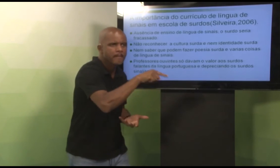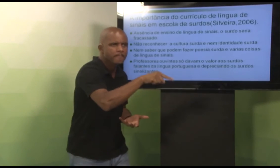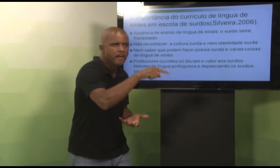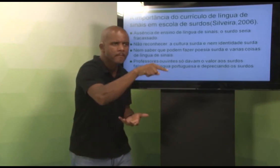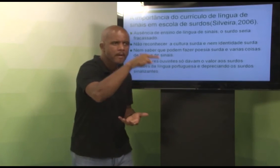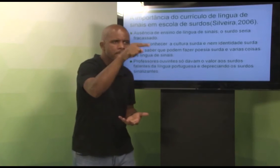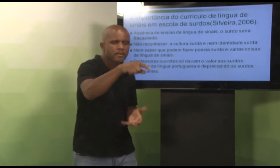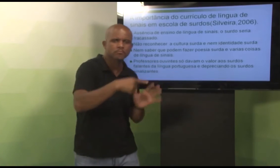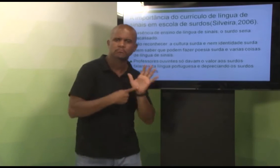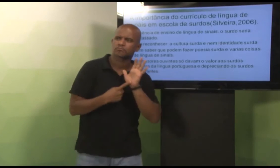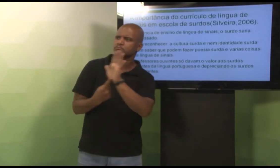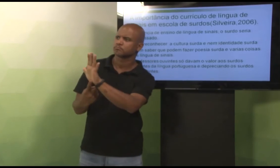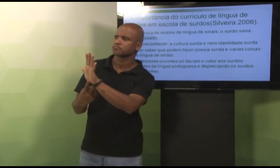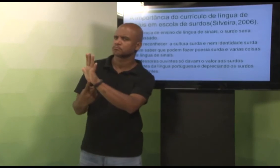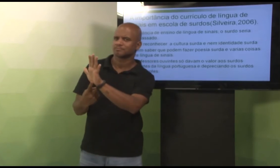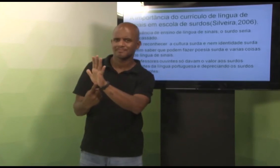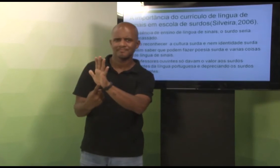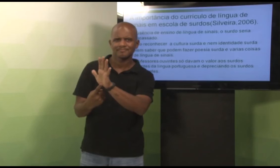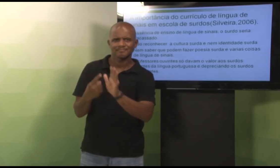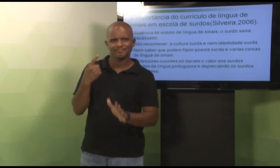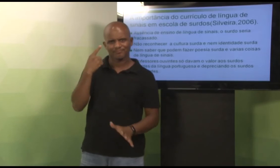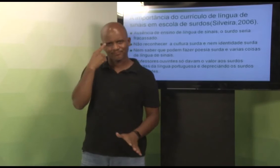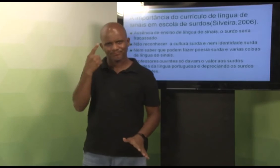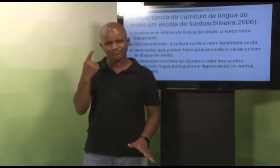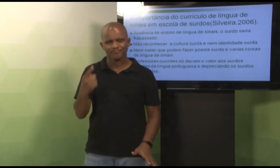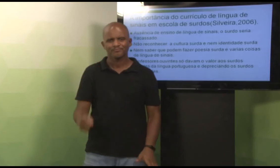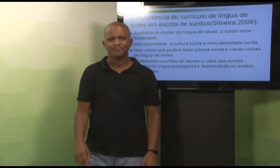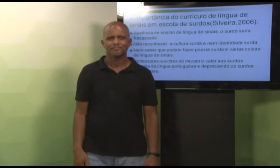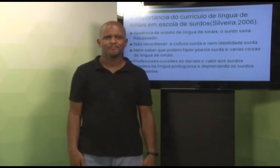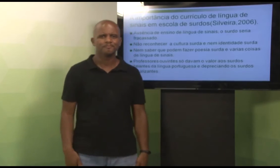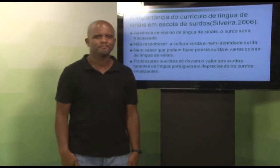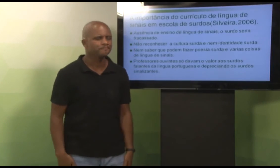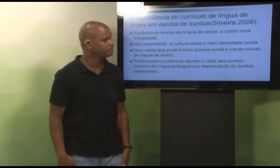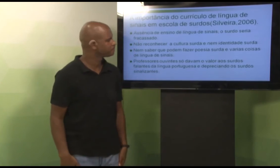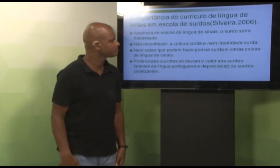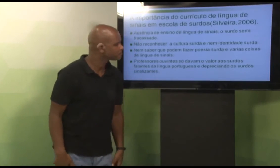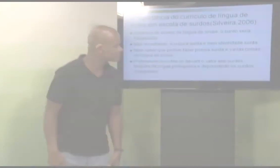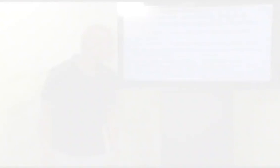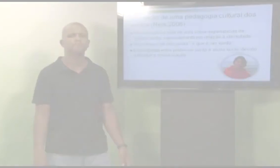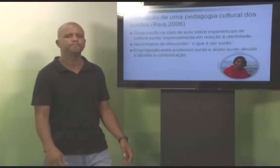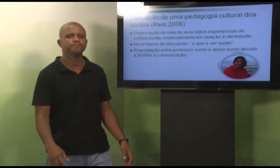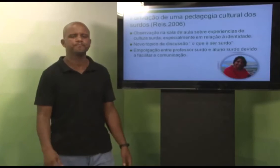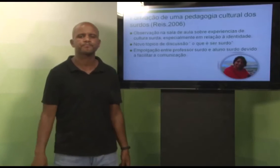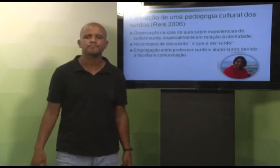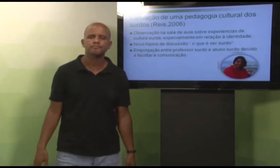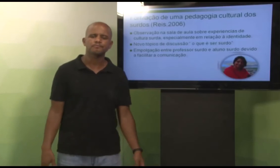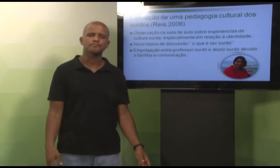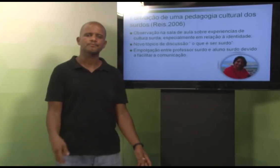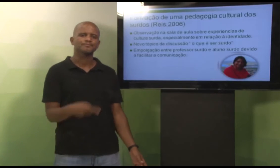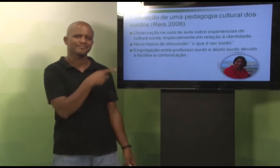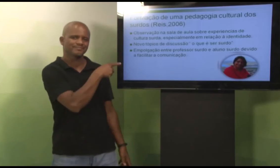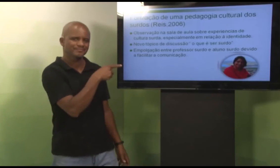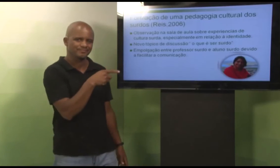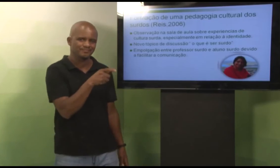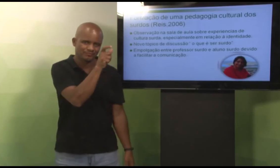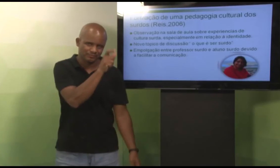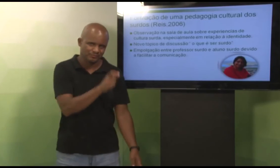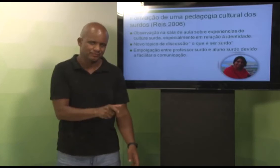Percebam que é necessário que várias pessoas façam trabalhos dessa forma, registrem e apresentem.